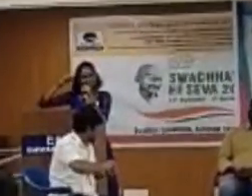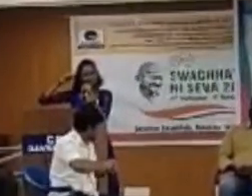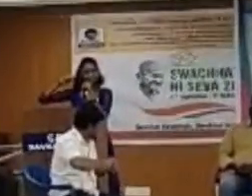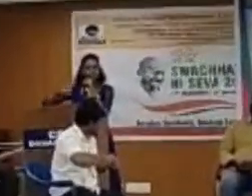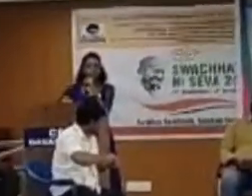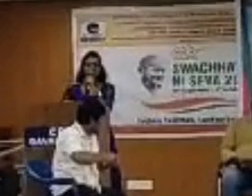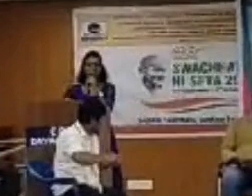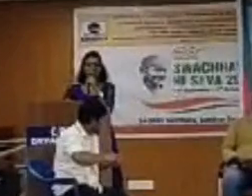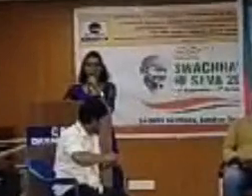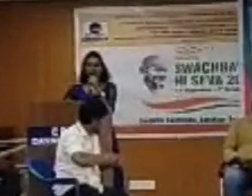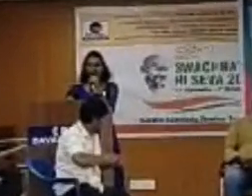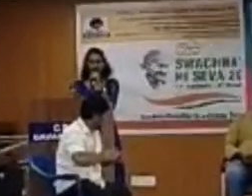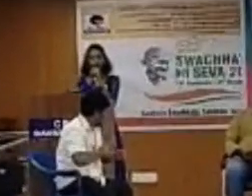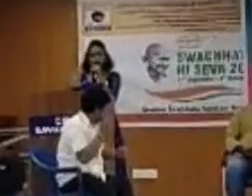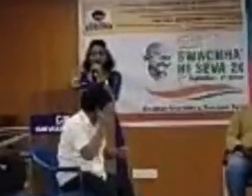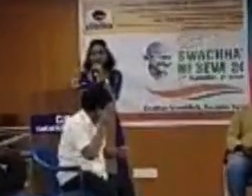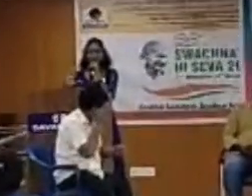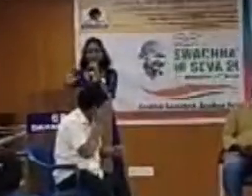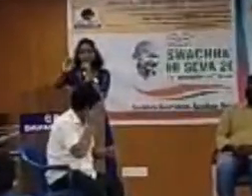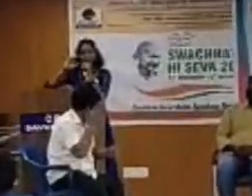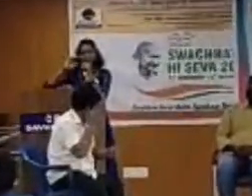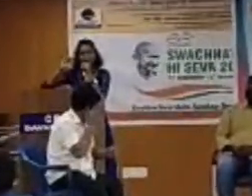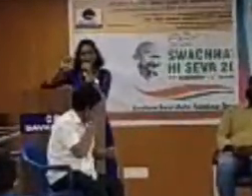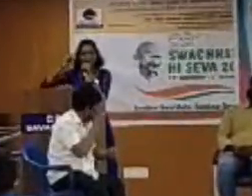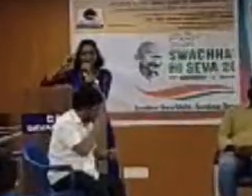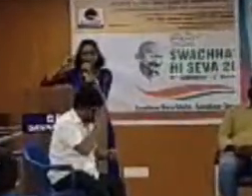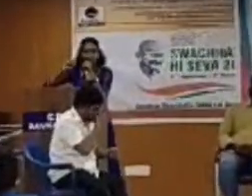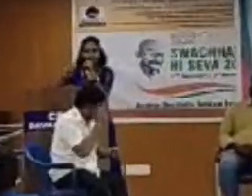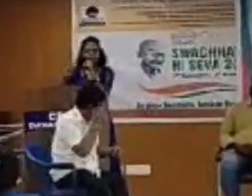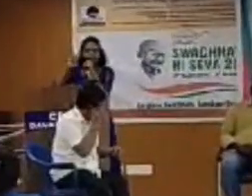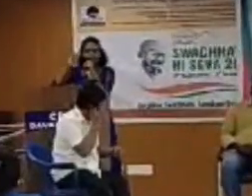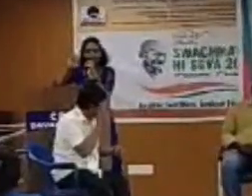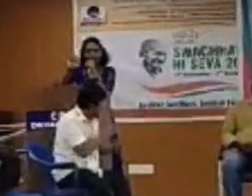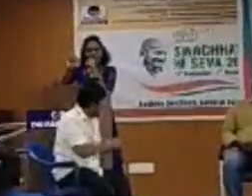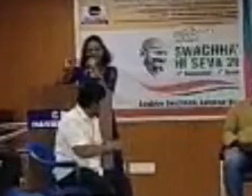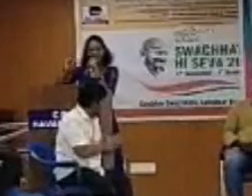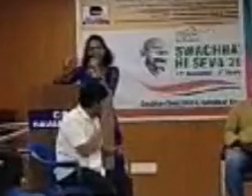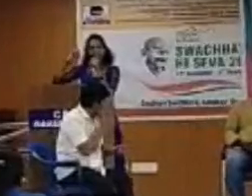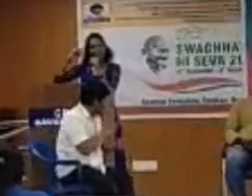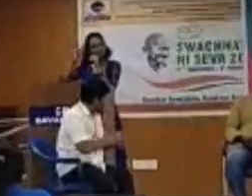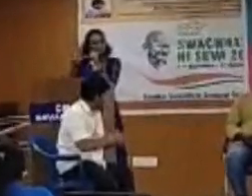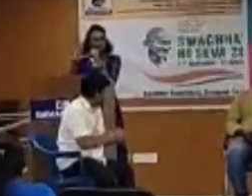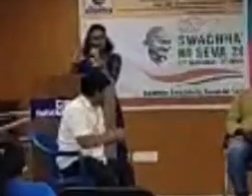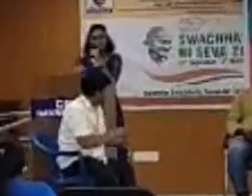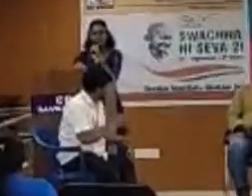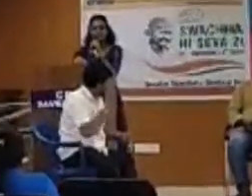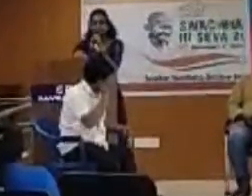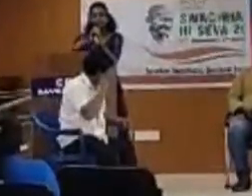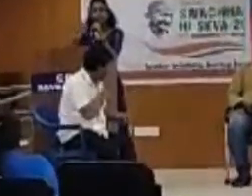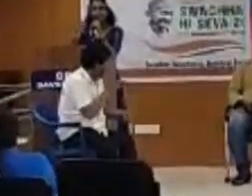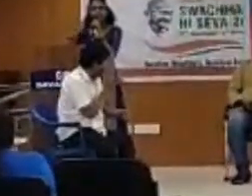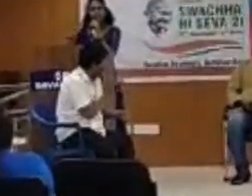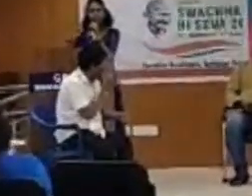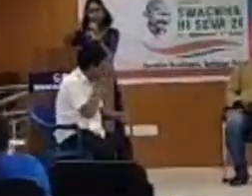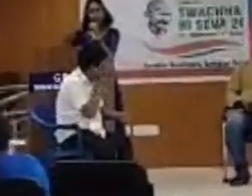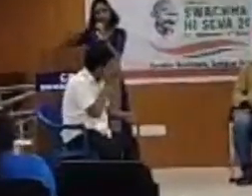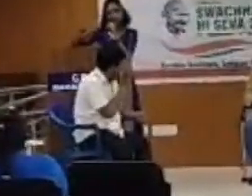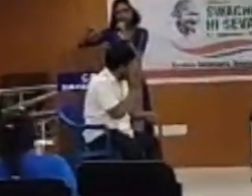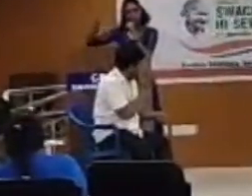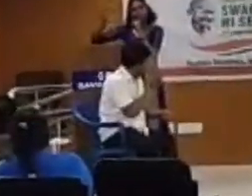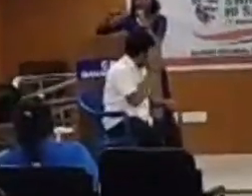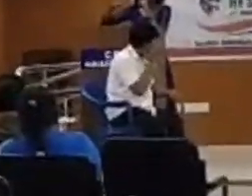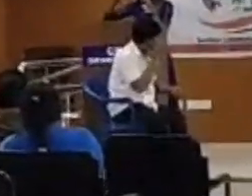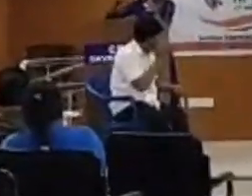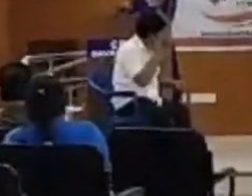ಅದನ್ನ ಕಿವಿಯಲ್ಲಿ ಹಾಕೊಂಡ್ಬಿಟ್ಟಿದ್ದೀನಿ. ಅಷ್ಟು ತರಲೆ ಅಂದ್ರೆ ಕಿವಿಯಲ್ಲಿ ಹಾಕೊಂಡ್ಬಿಟ್ಟು ಅದನ್ನ ಏನಾಗ್ಬಿಟ್ಟಿದೆ, ಅದು ಮುರಿದ್ಬಿಟ್ಟು ಅದು ನಂಗೆ